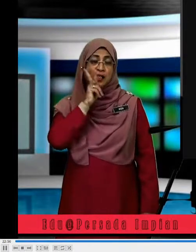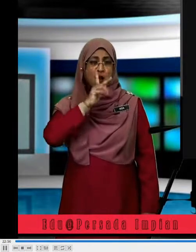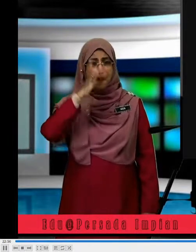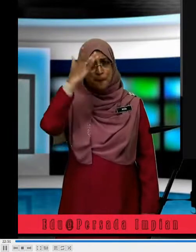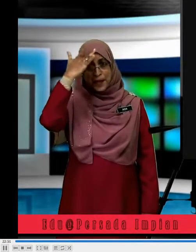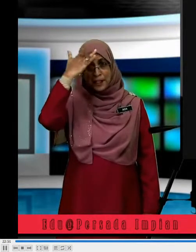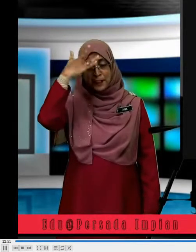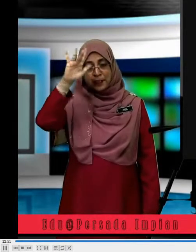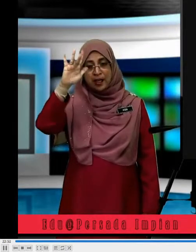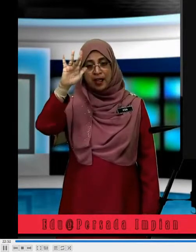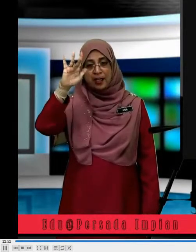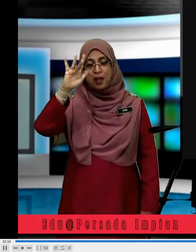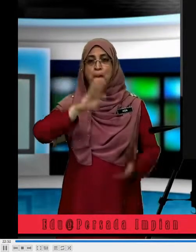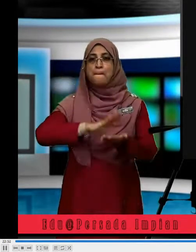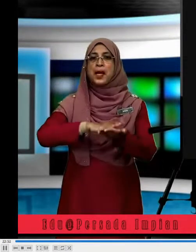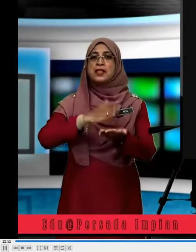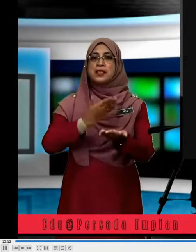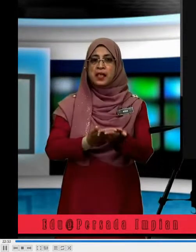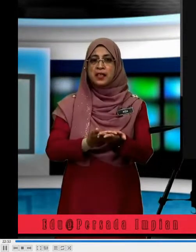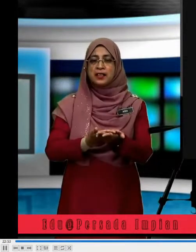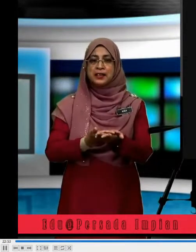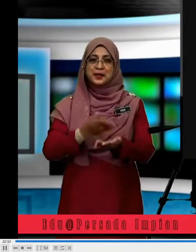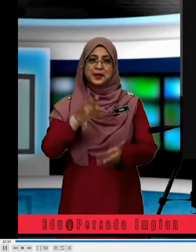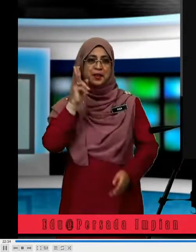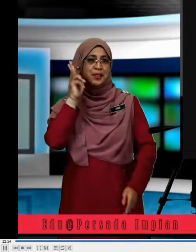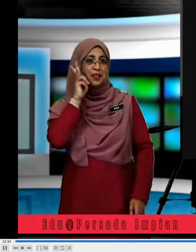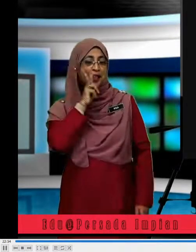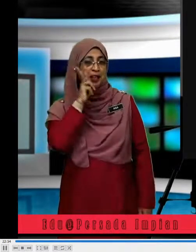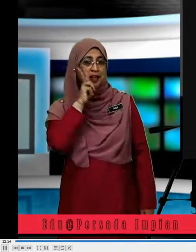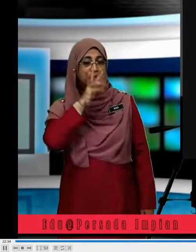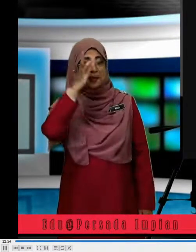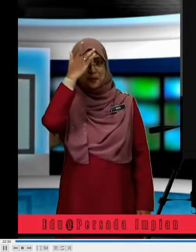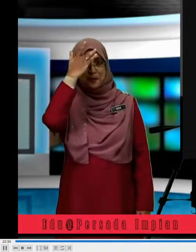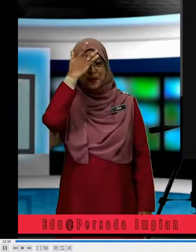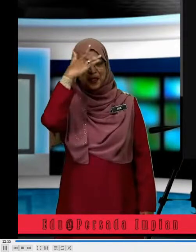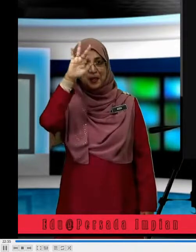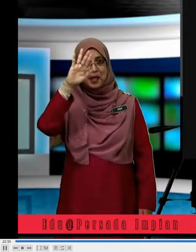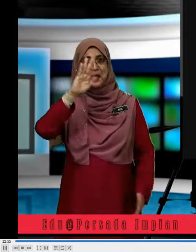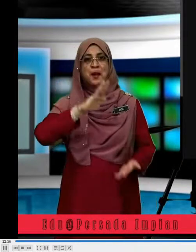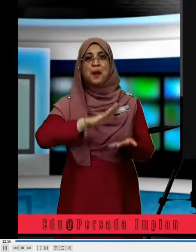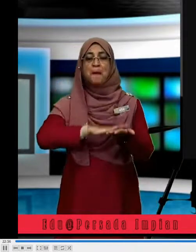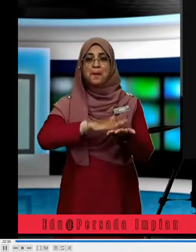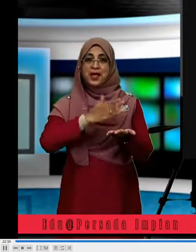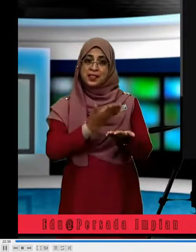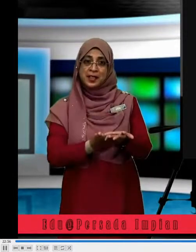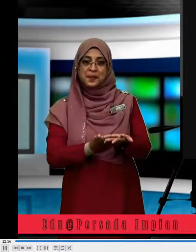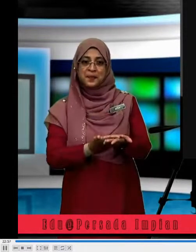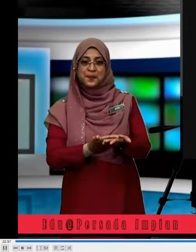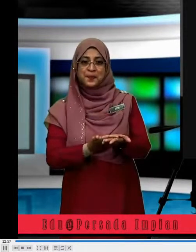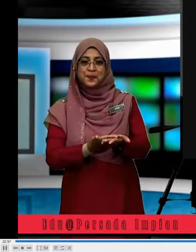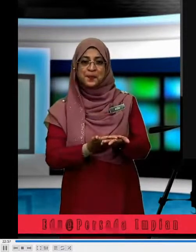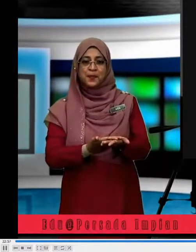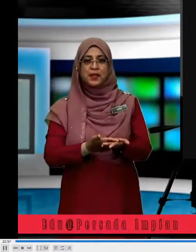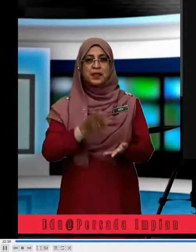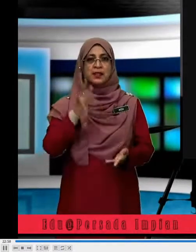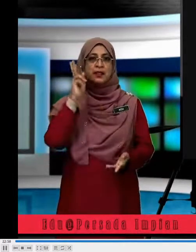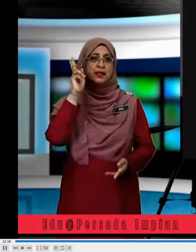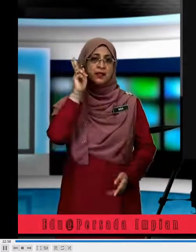kakak pandai masak Hai kakak pandai masak